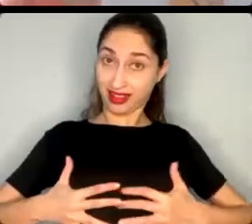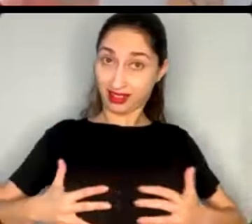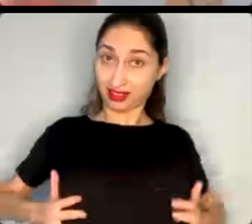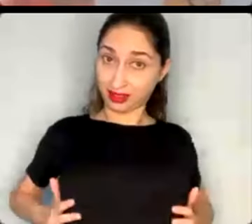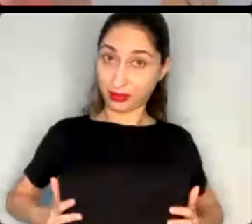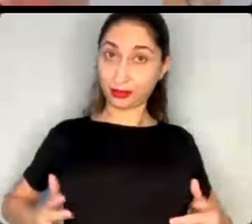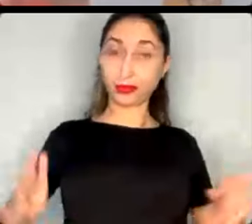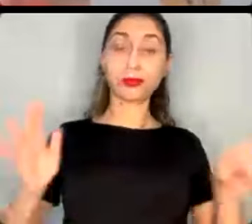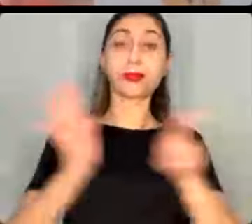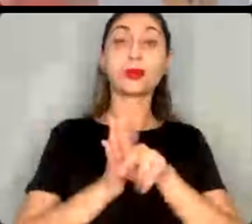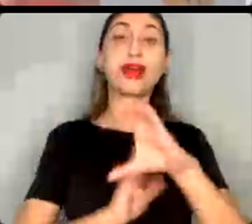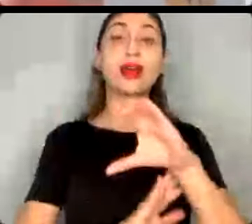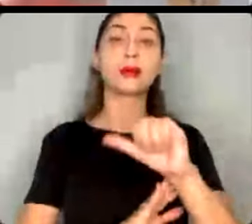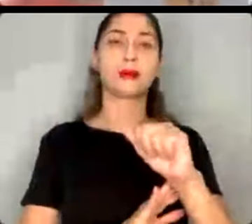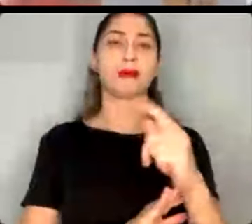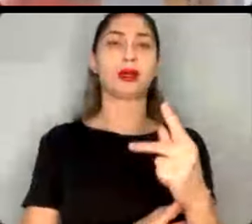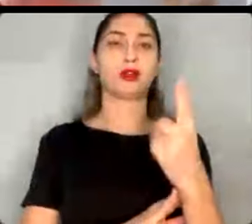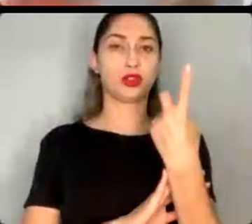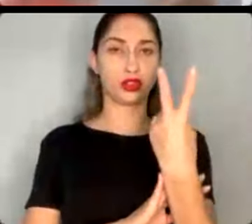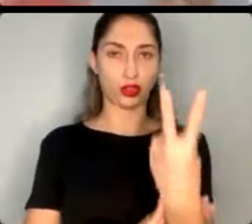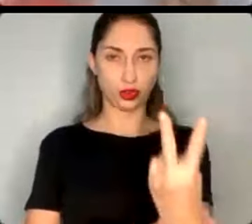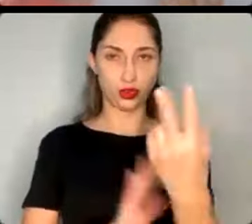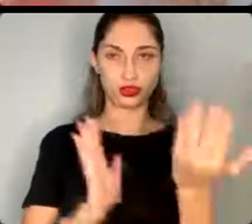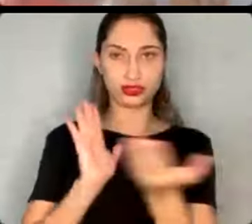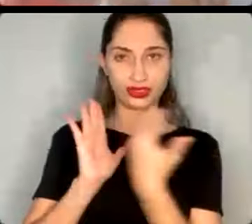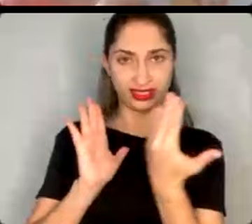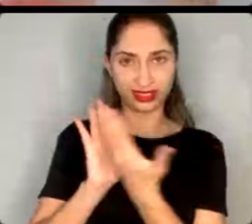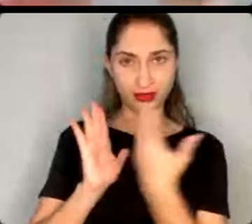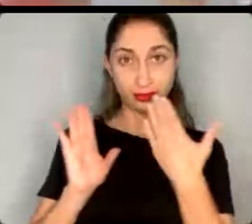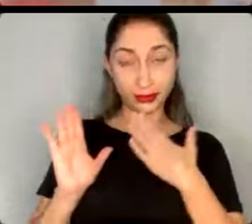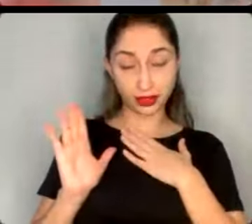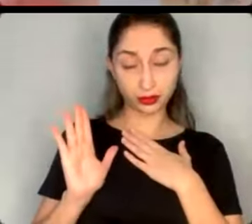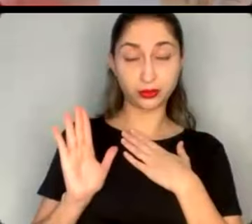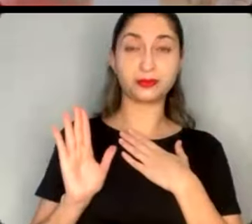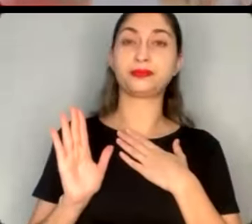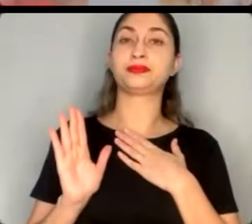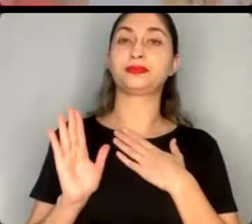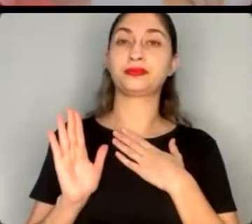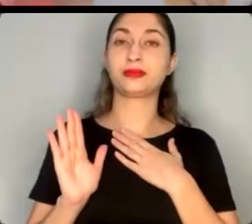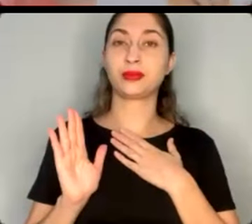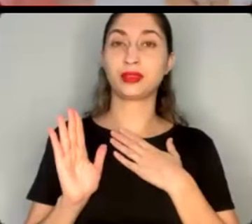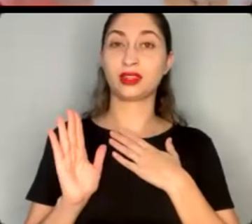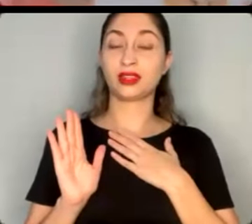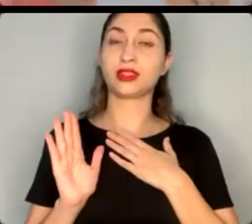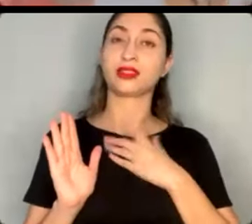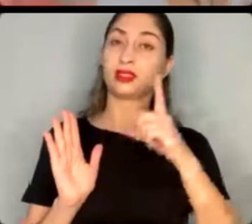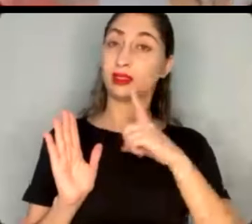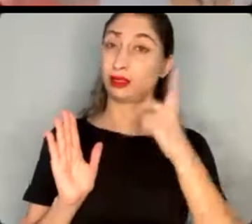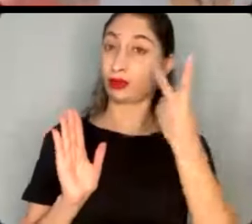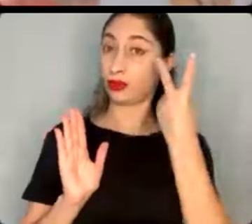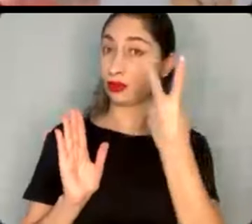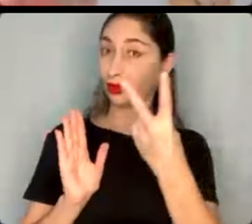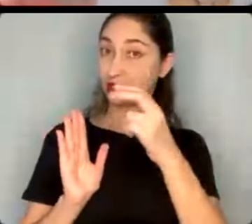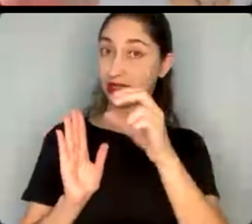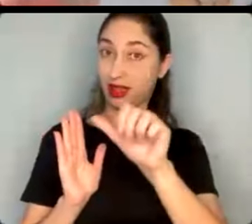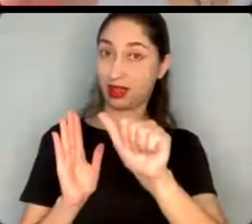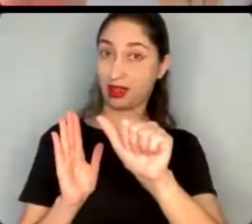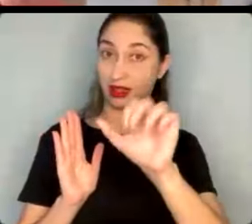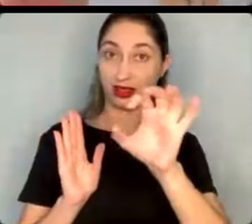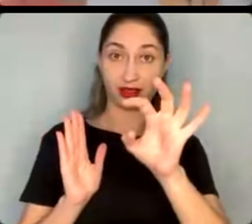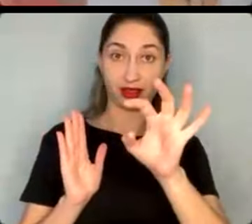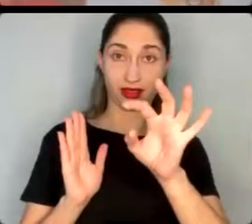2º capítulo. A gente tem dois ateliês também que você pode